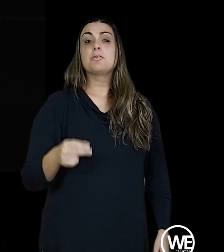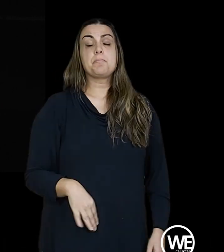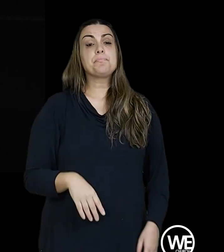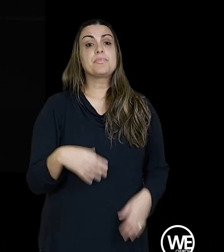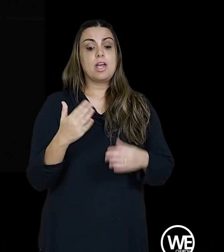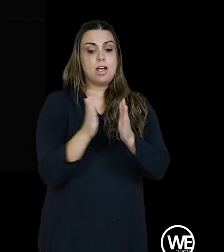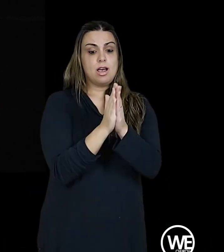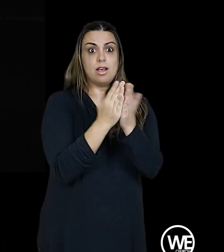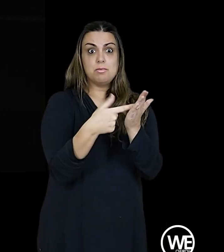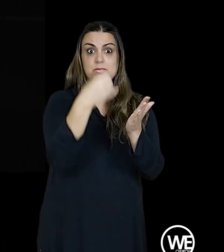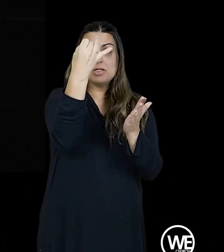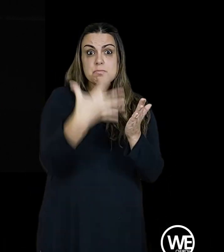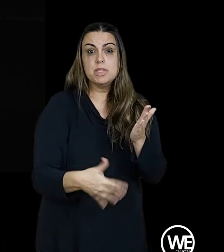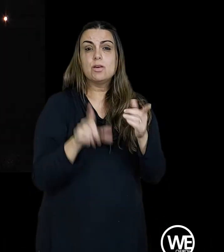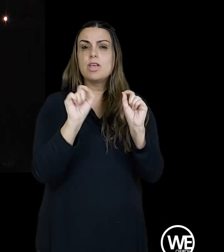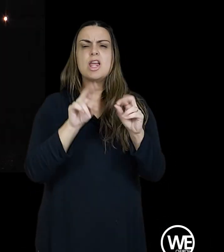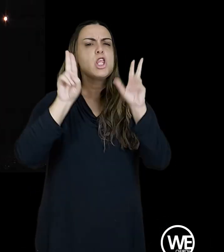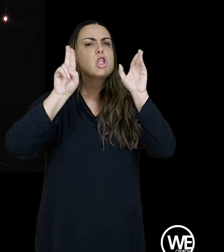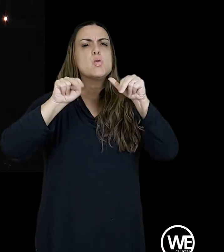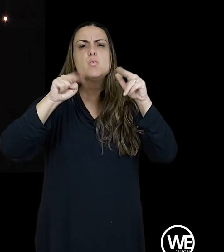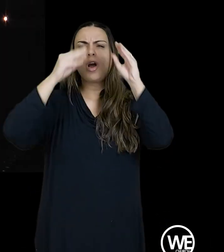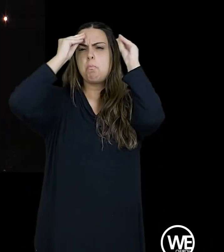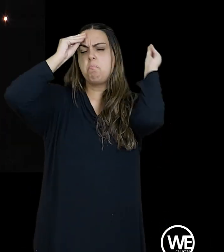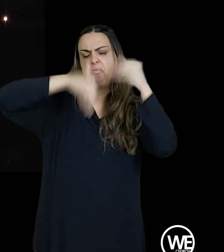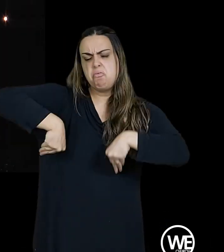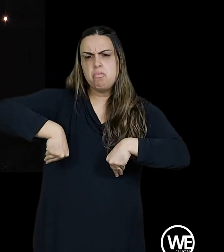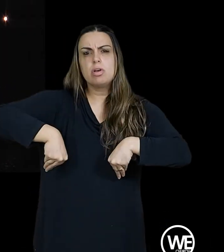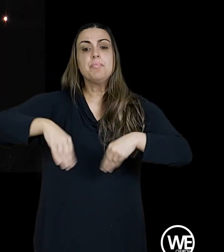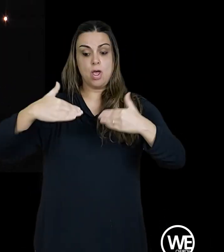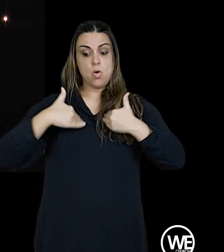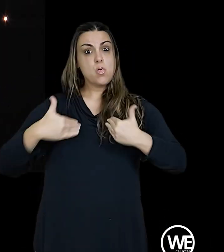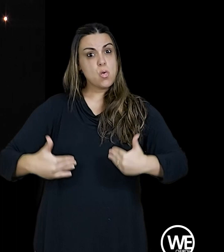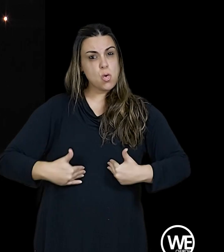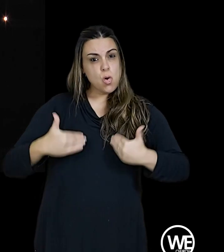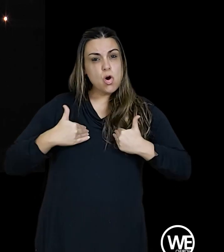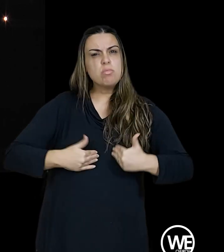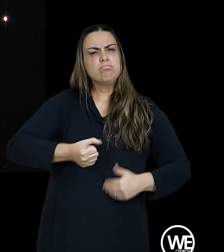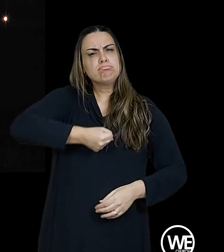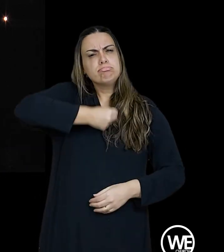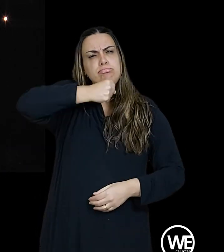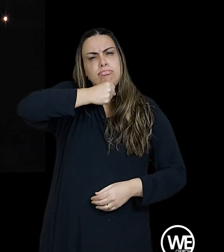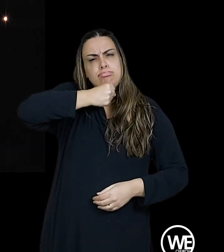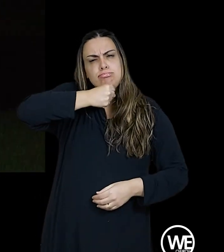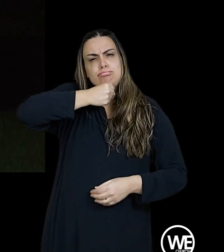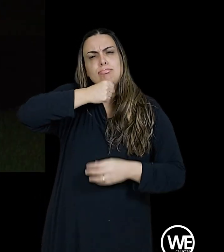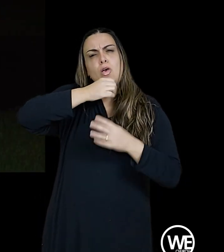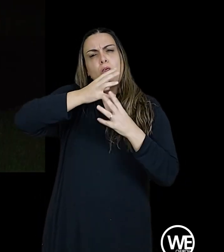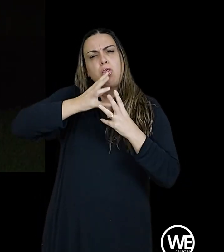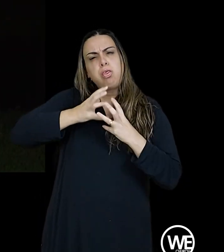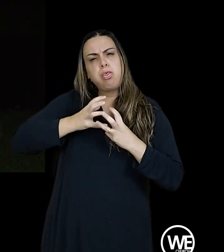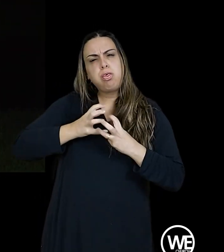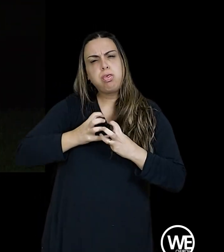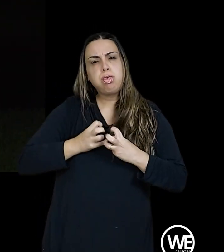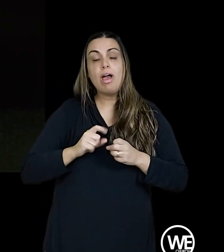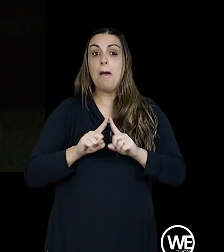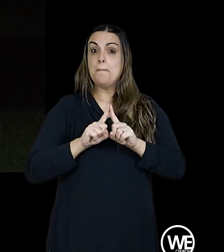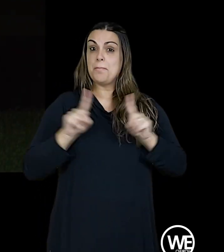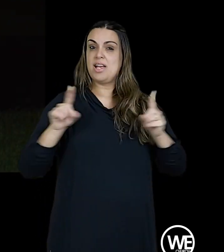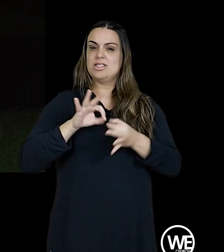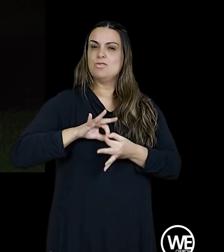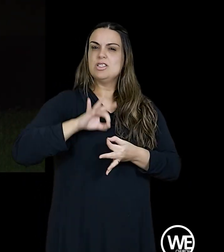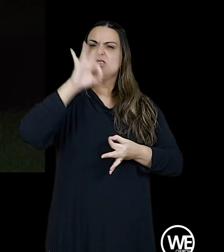isso. Por isso, nunca ficamos desanimados, mesmo que o nosso corpo vá se gastando, o nosso espírito vai